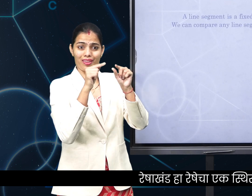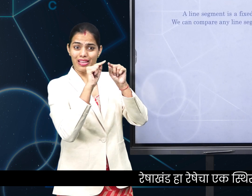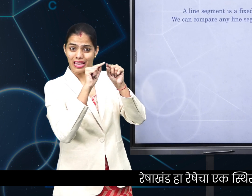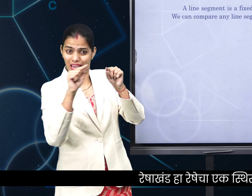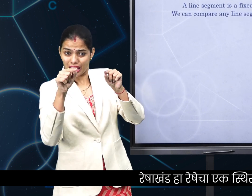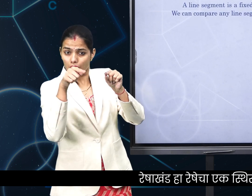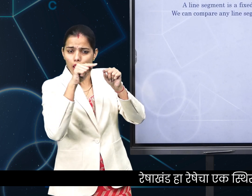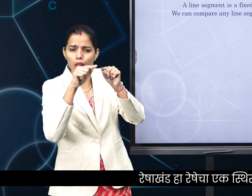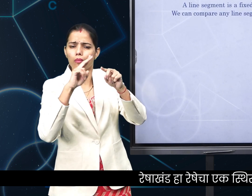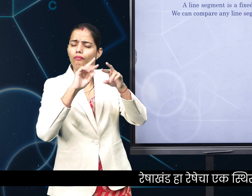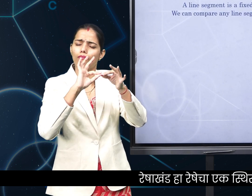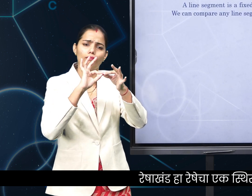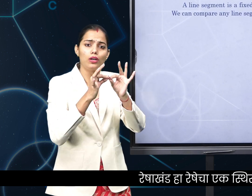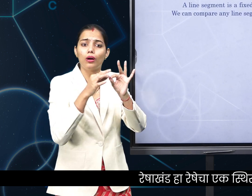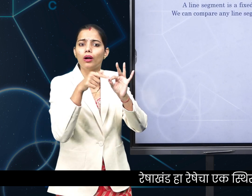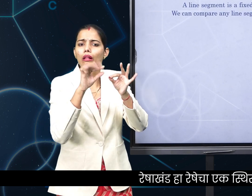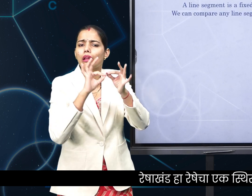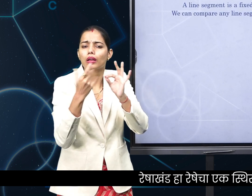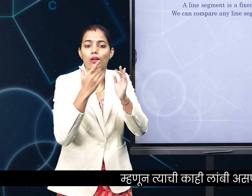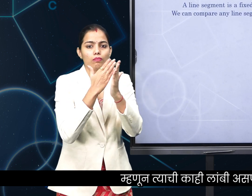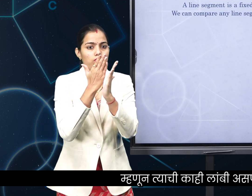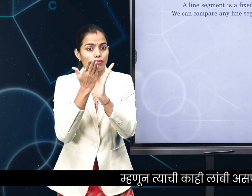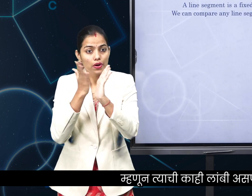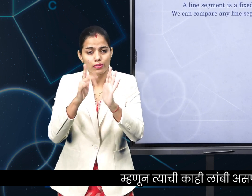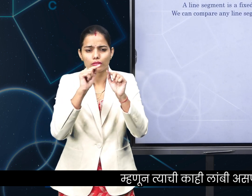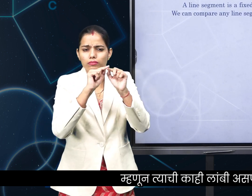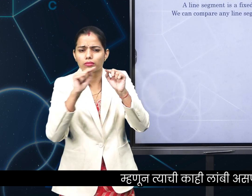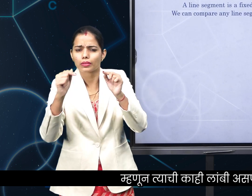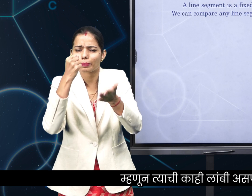रेषाखंड हा रेषेचा एक स्थिर भाग असतो, म्हणून त्याची काही